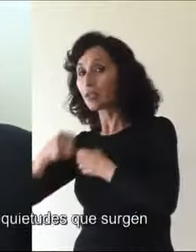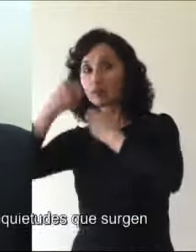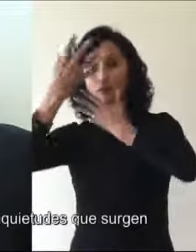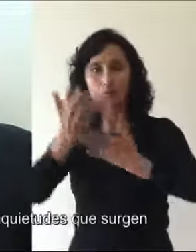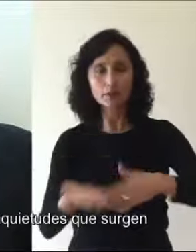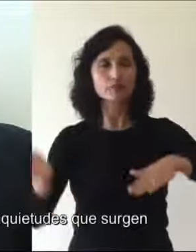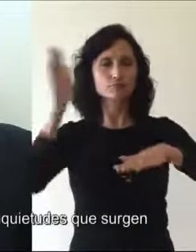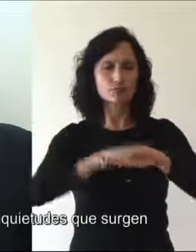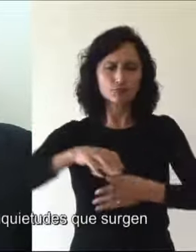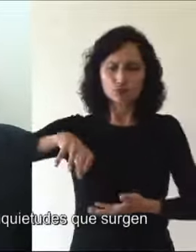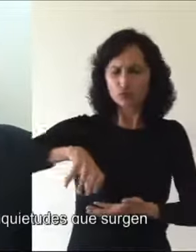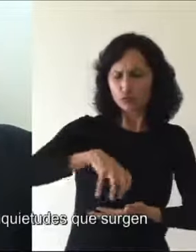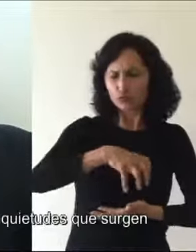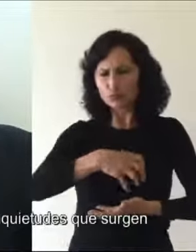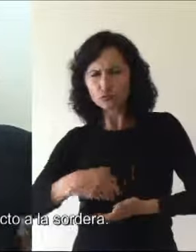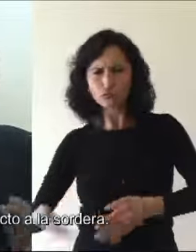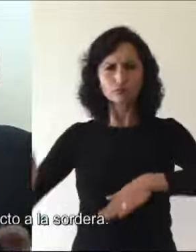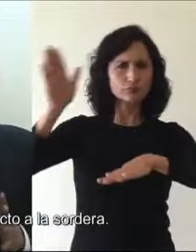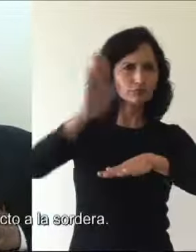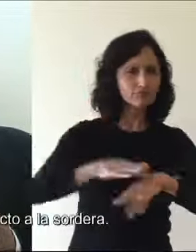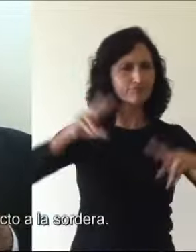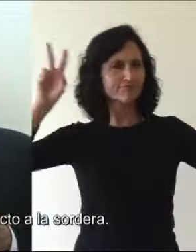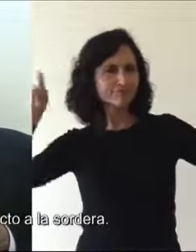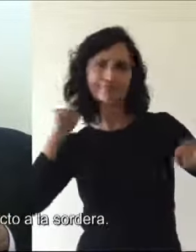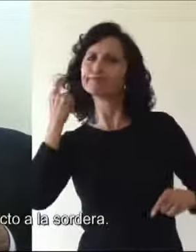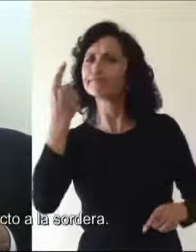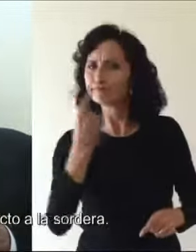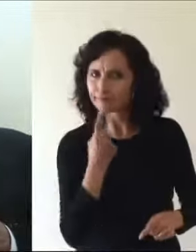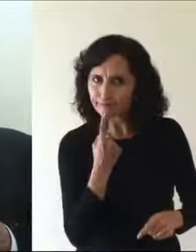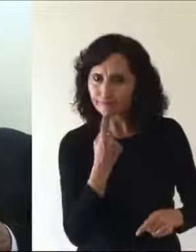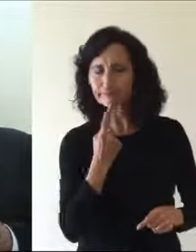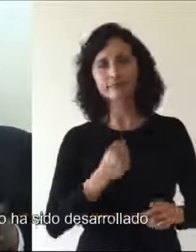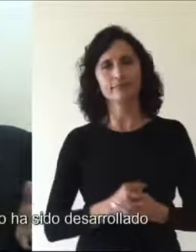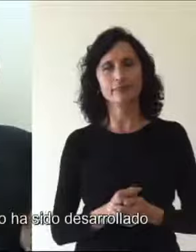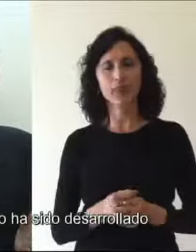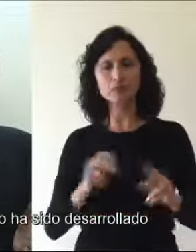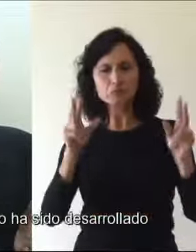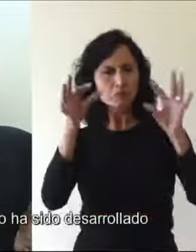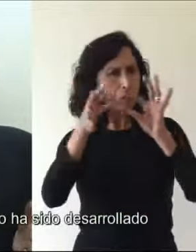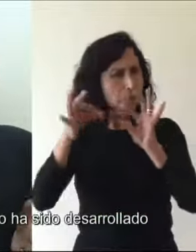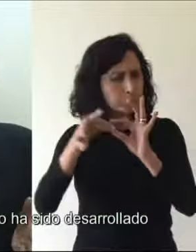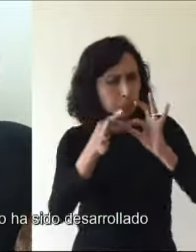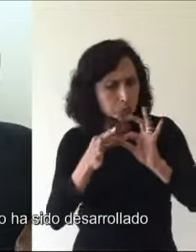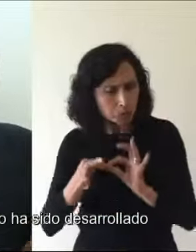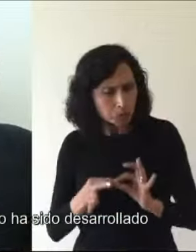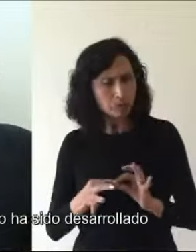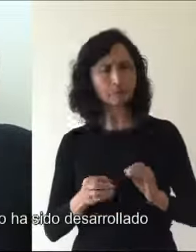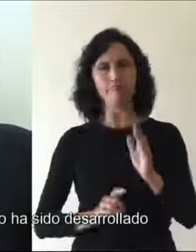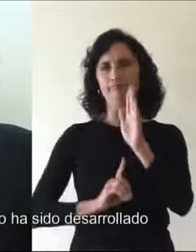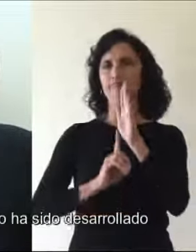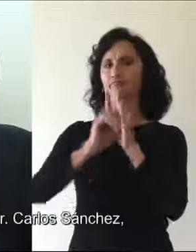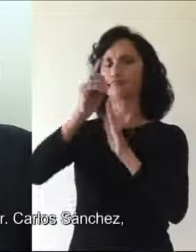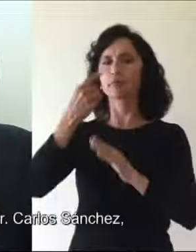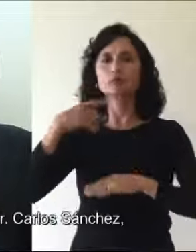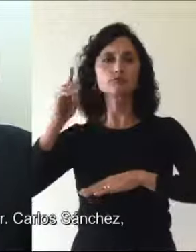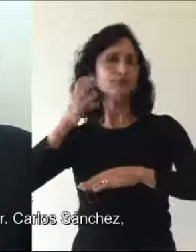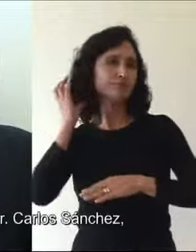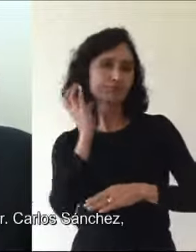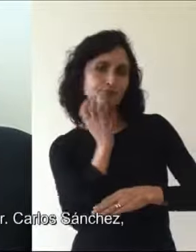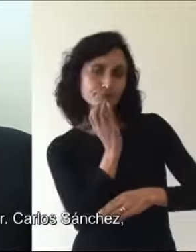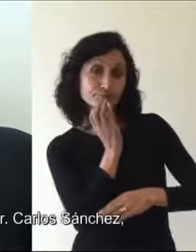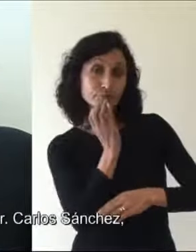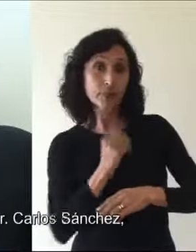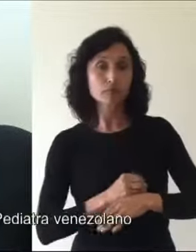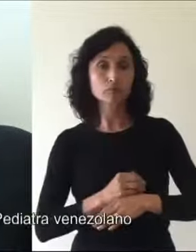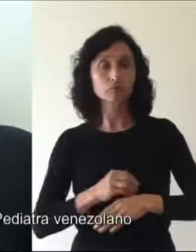información sobre las inquietudes que surgen respecto a la sordera. El contenido ha sido desarrollado por el Dr.